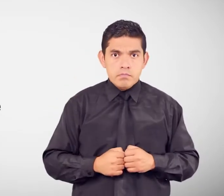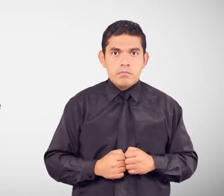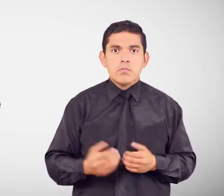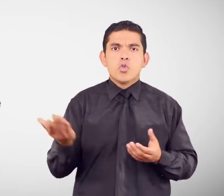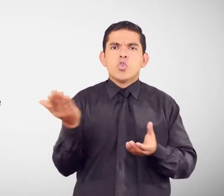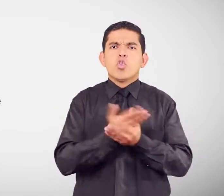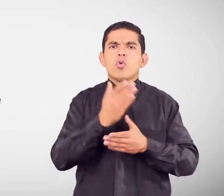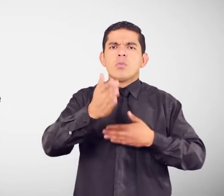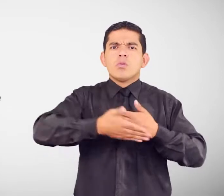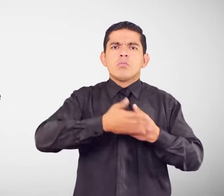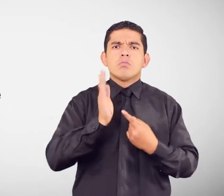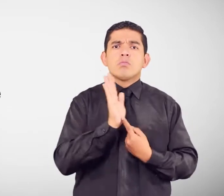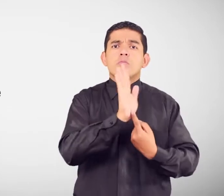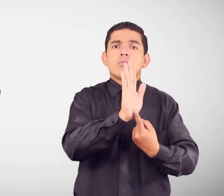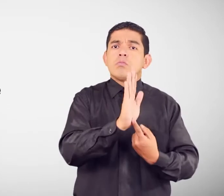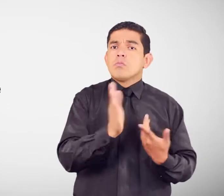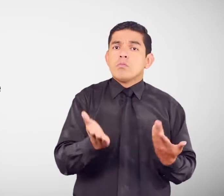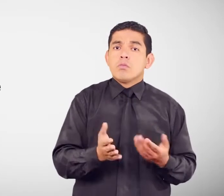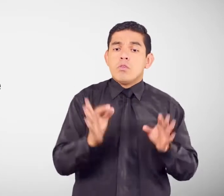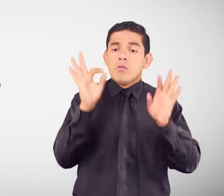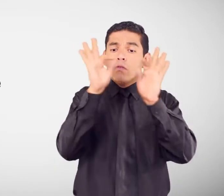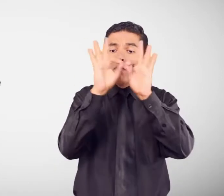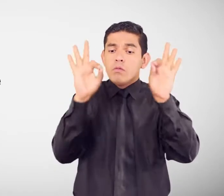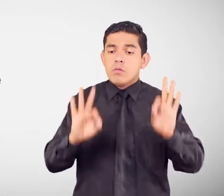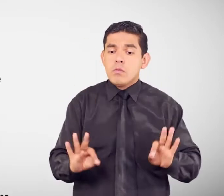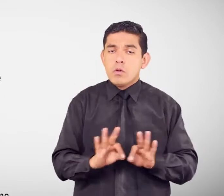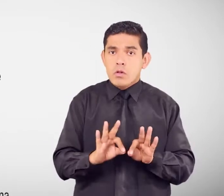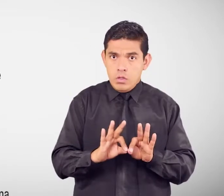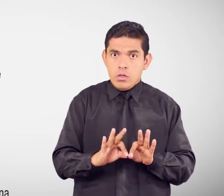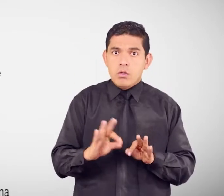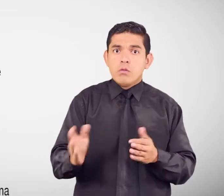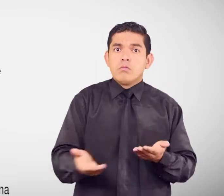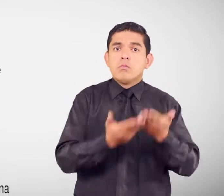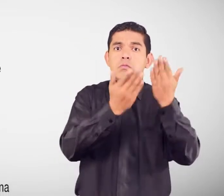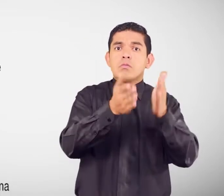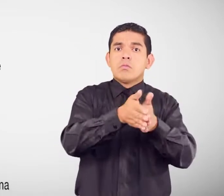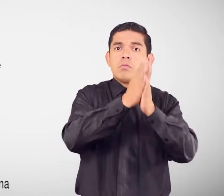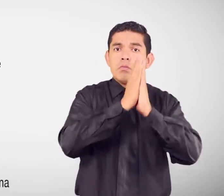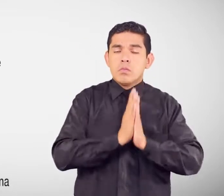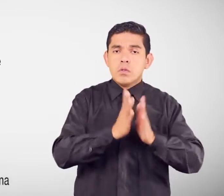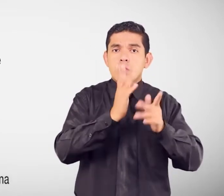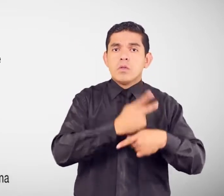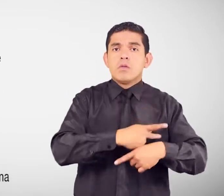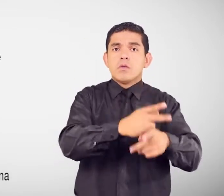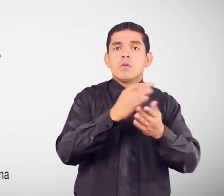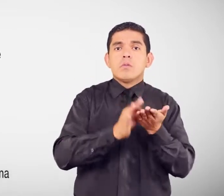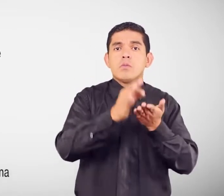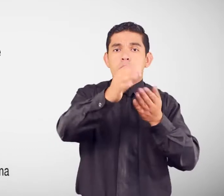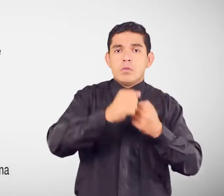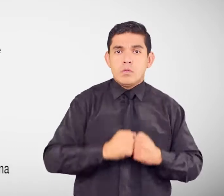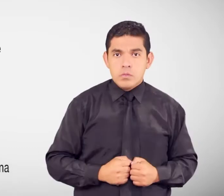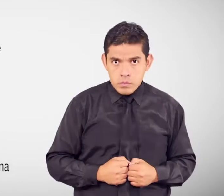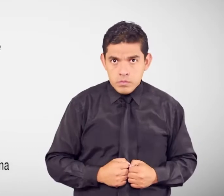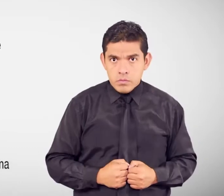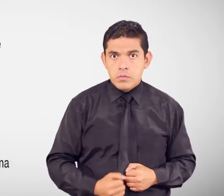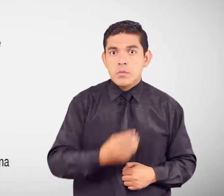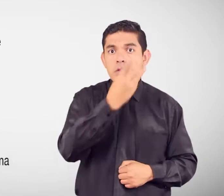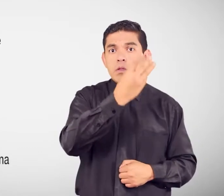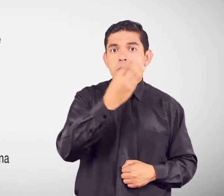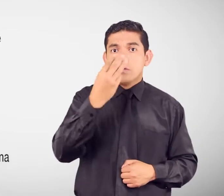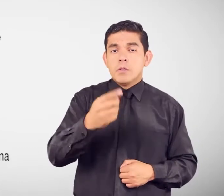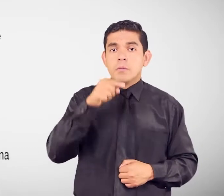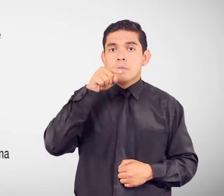Llenar el formulario para presentar una petición En Defensoría del Pueblo www.dpe